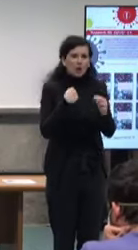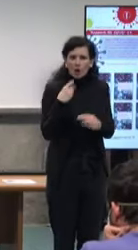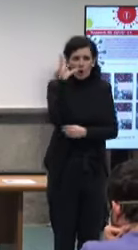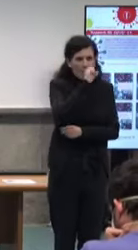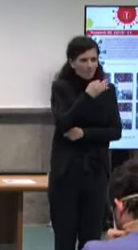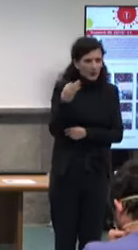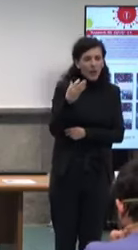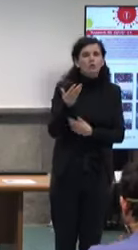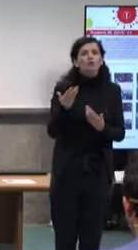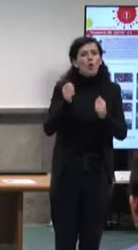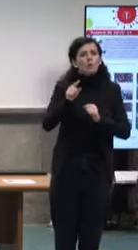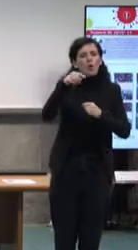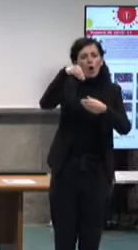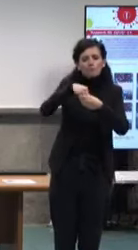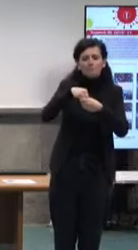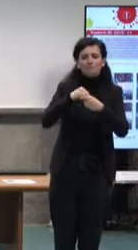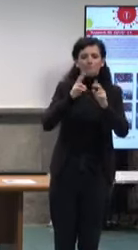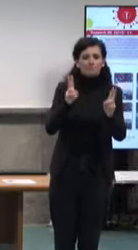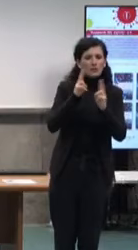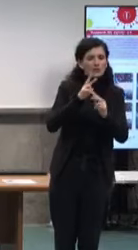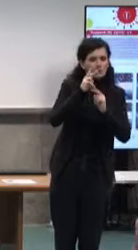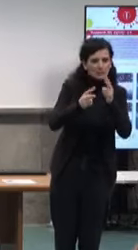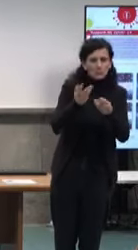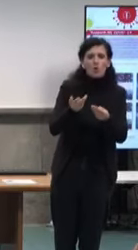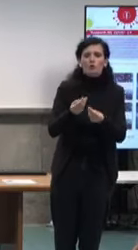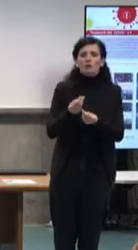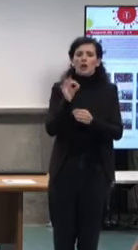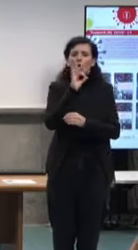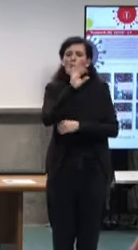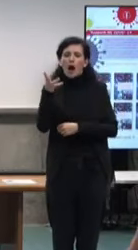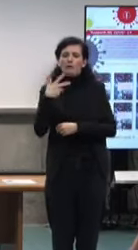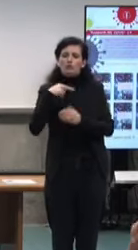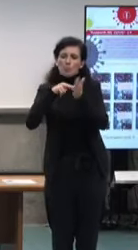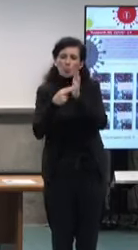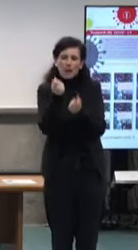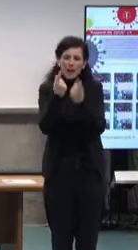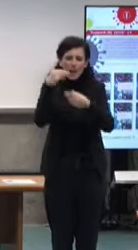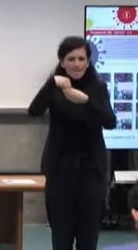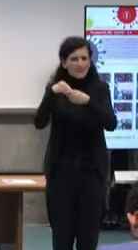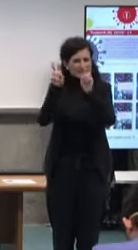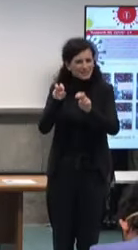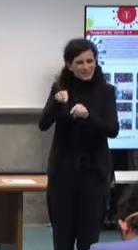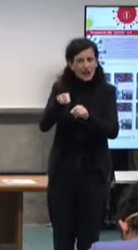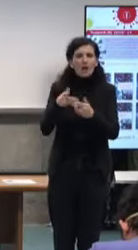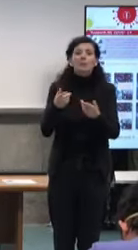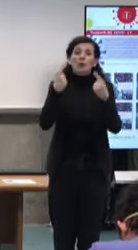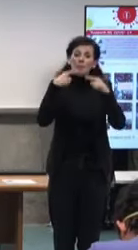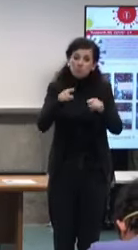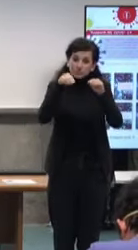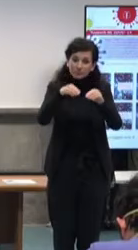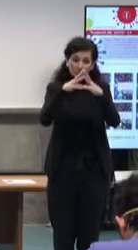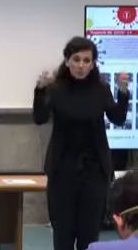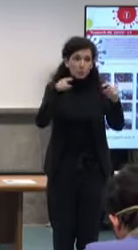però questo non toglie il fatto che il messaggio che dobbiamo eri voglio ripetere lanciare quelle strutture sono strutture da proteggere